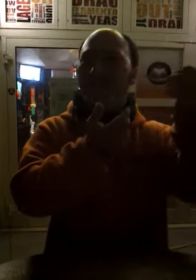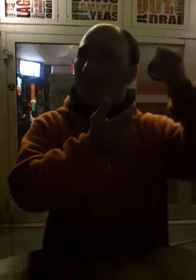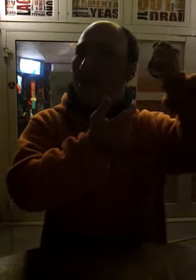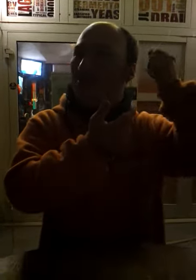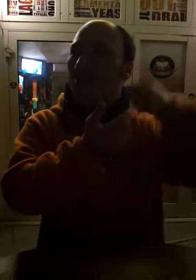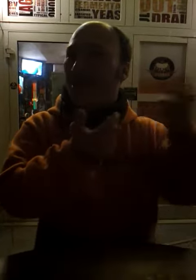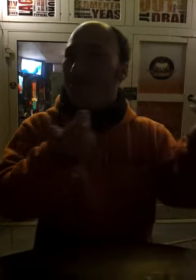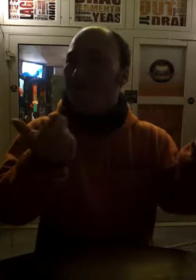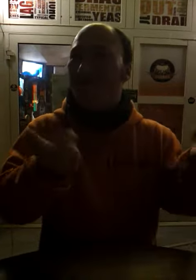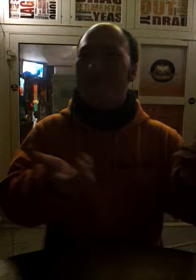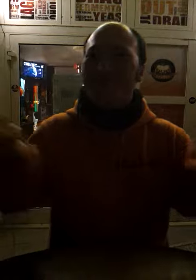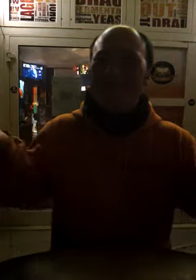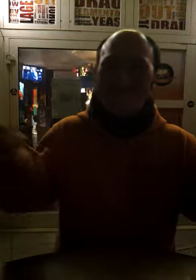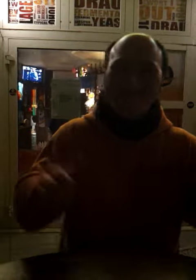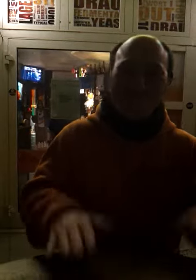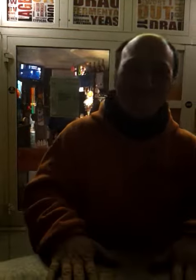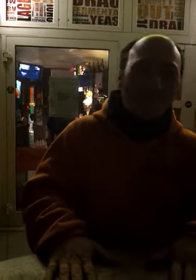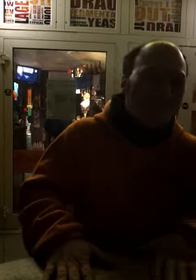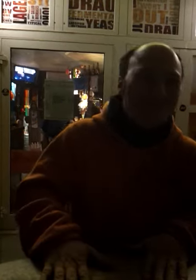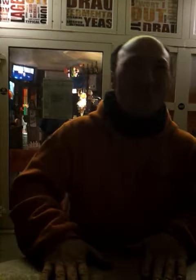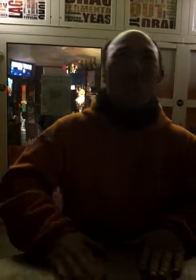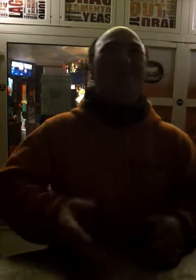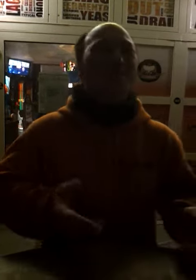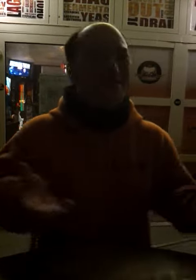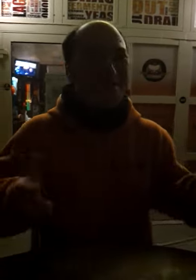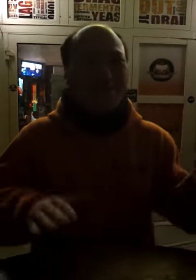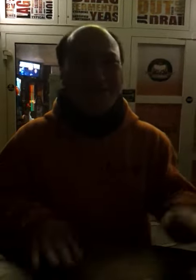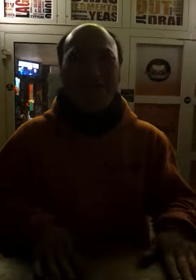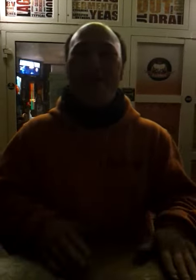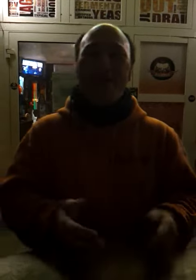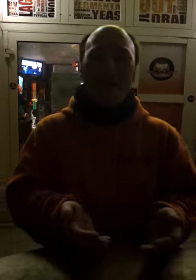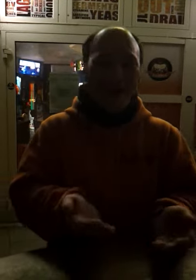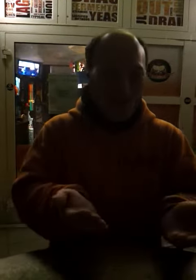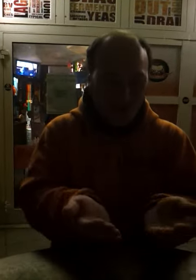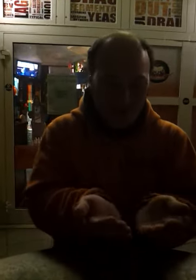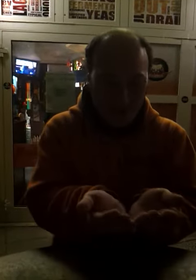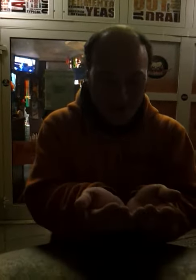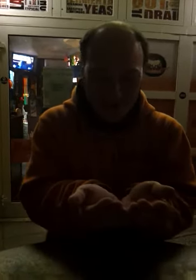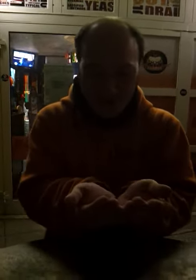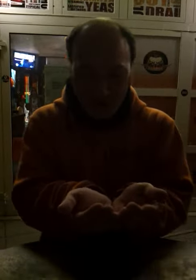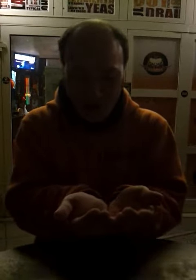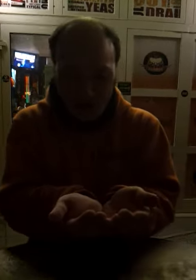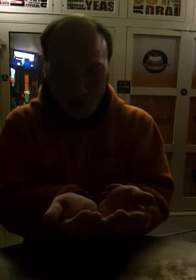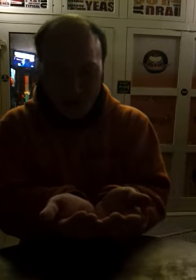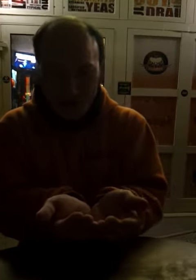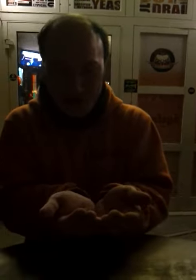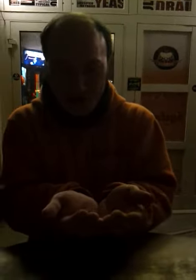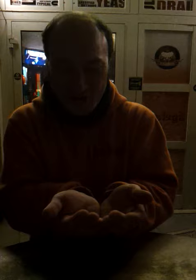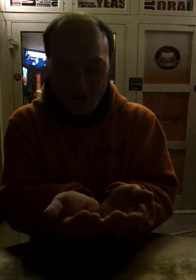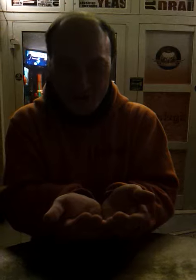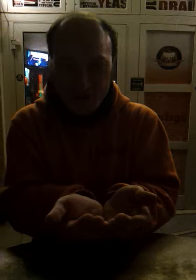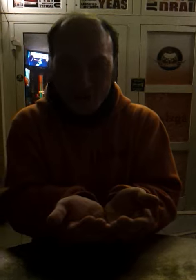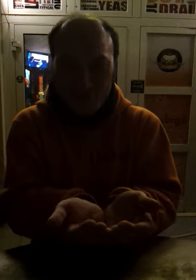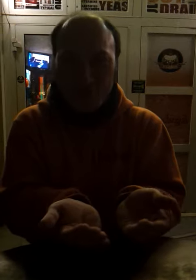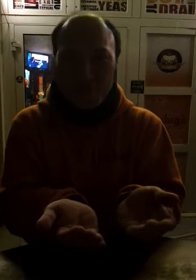fai? Gli tagliano l'orecchio. Porco Dio! Dio, che film Allora mutilato quello gli fa: questo. oh ragazzi, ragazzi, nascondi sto orecchio prima che tuo